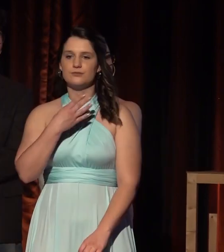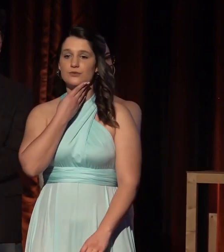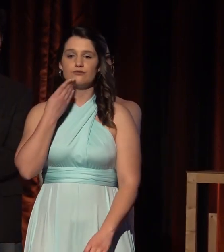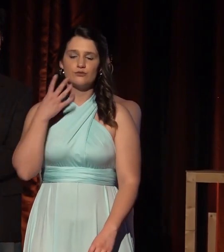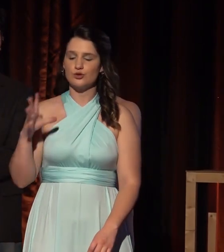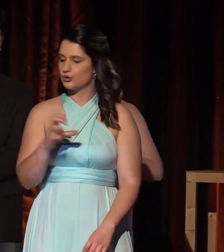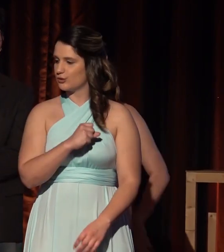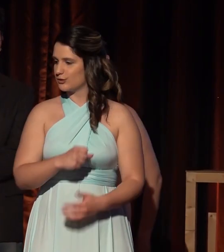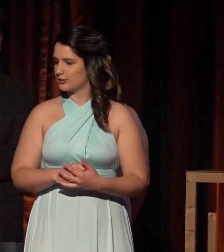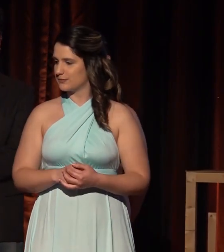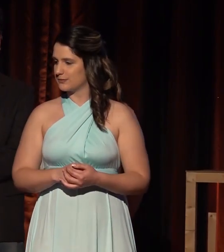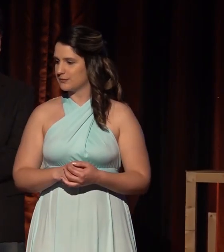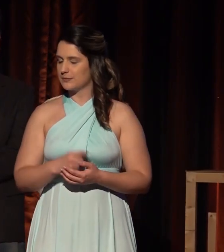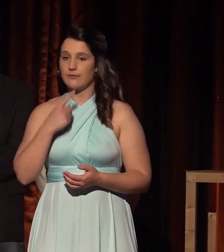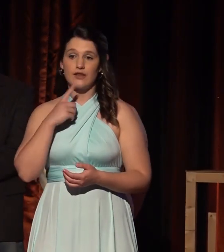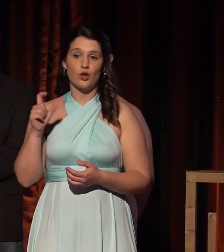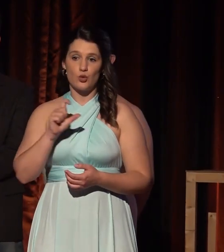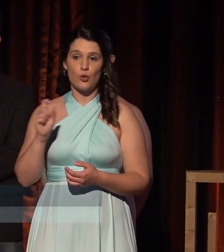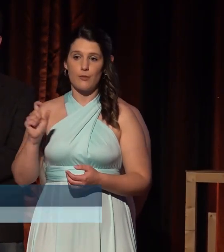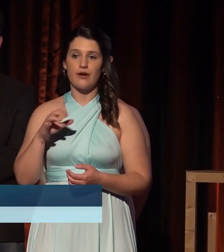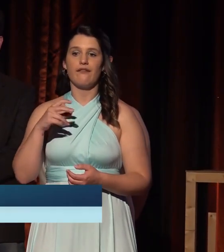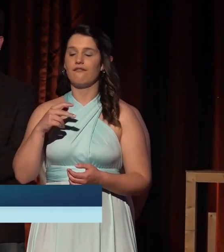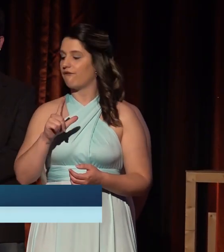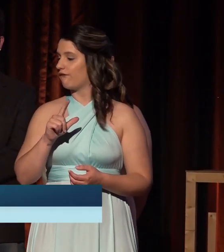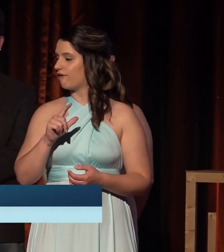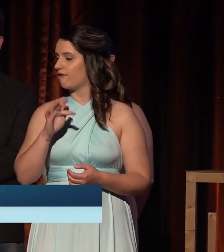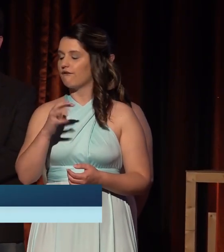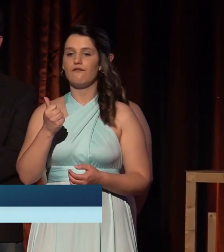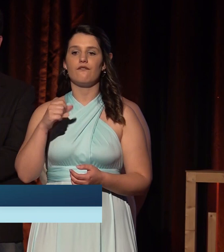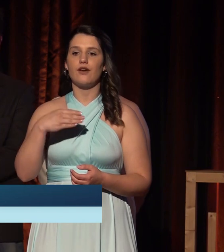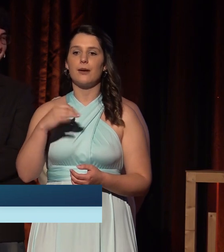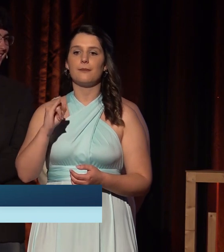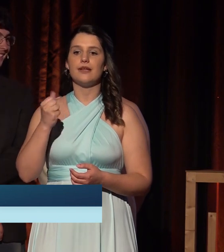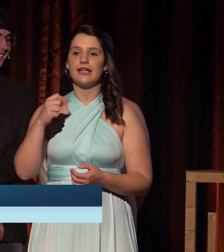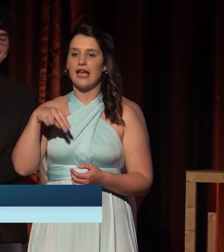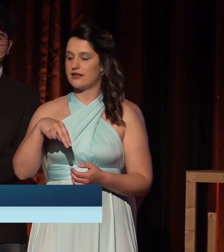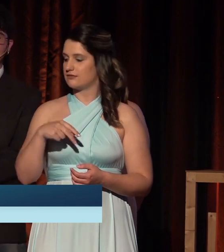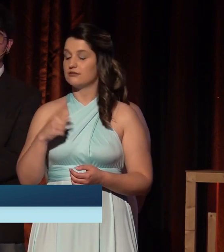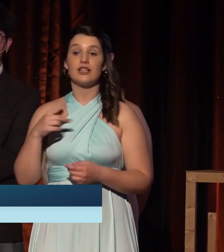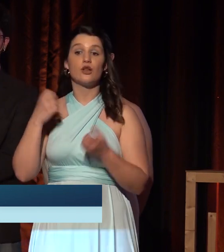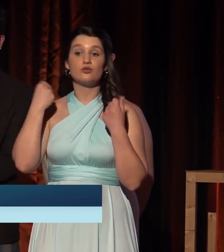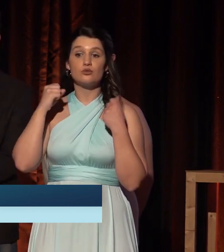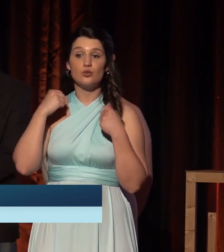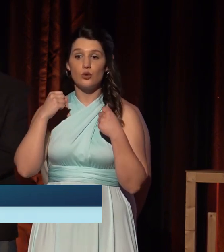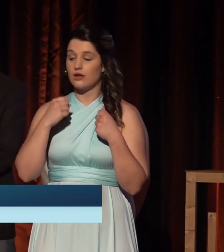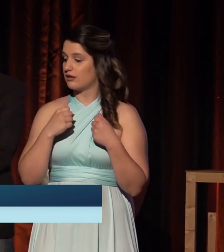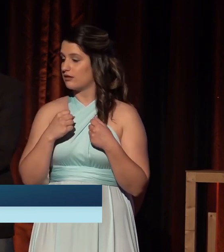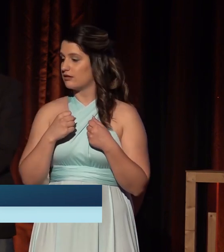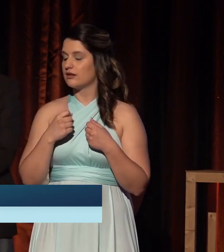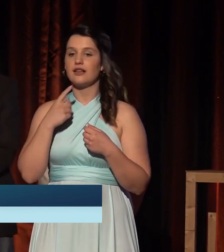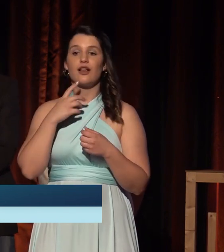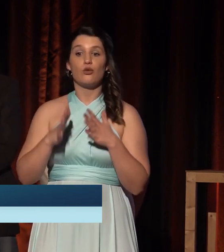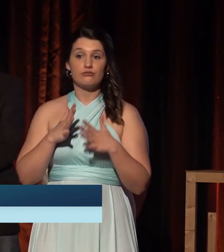Bona tarda a tothom. Soc Fabián Sec. Avui em graduo en el cicle superior de Mecatrònica Industrial i estic aquí per explicar-me la